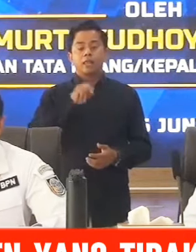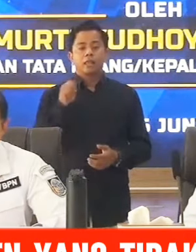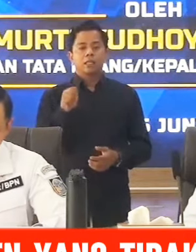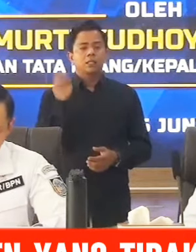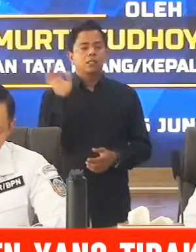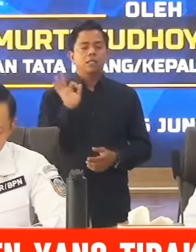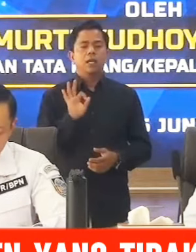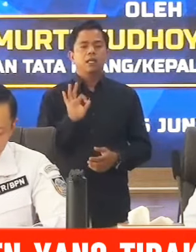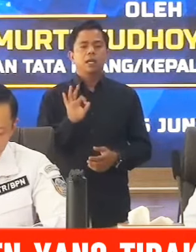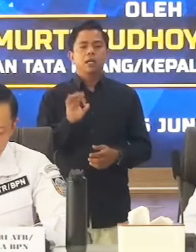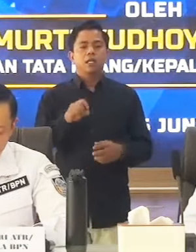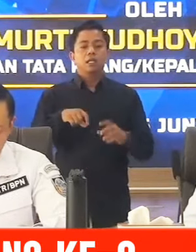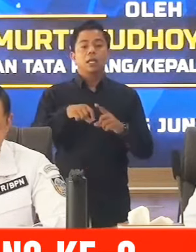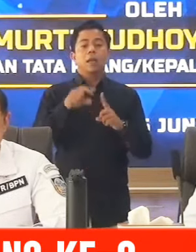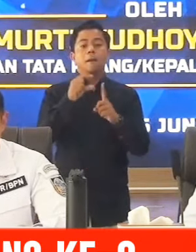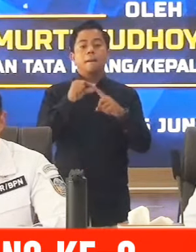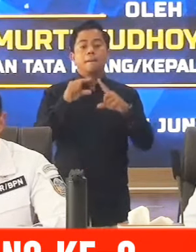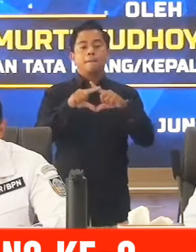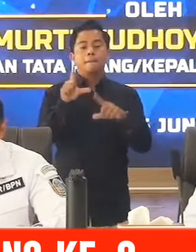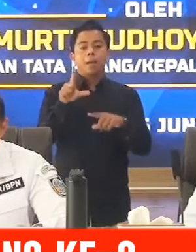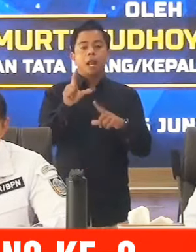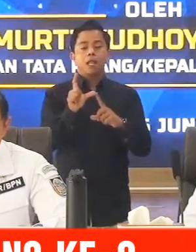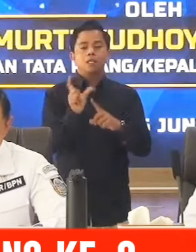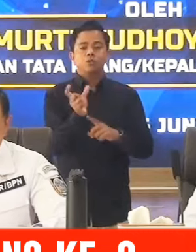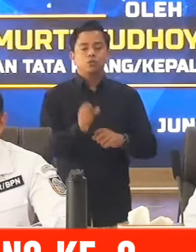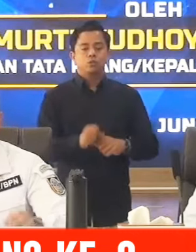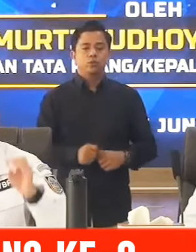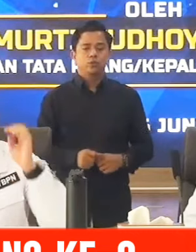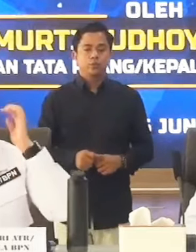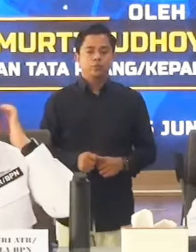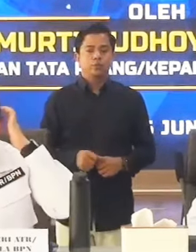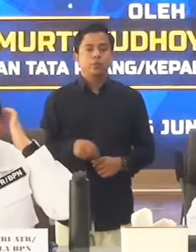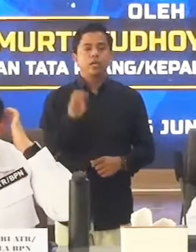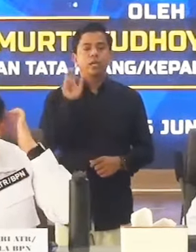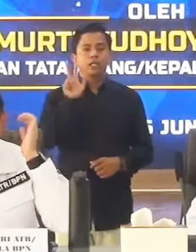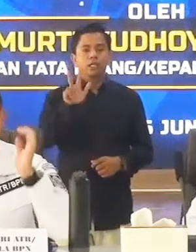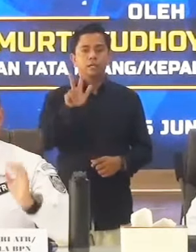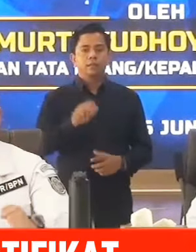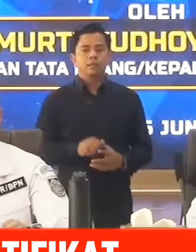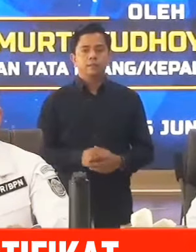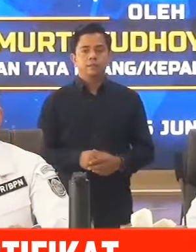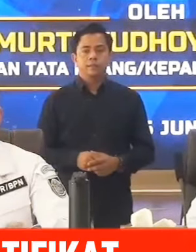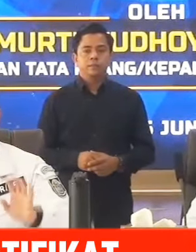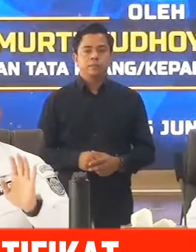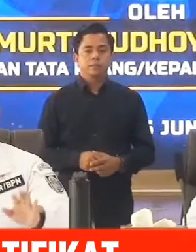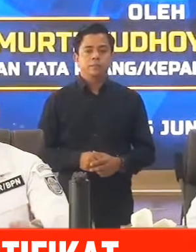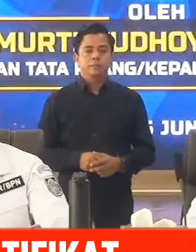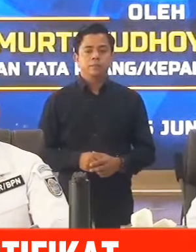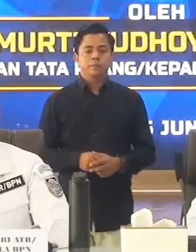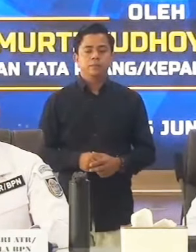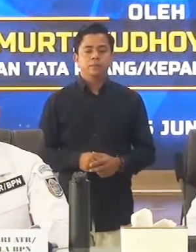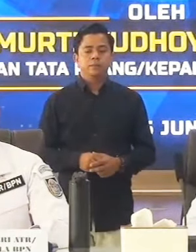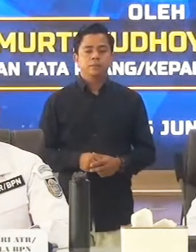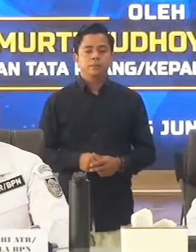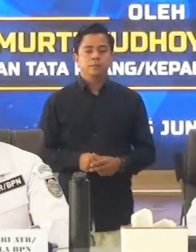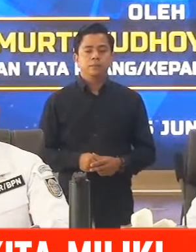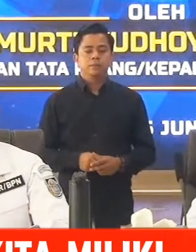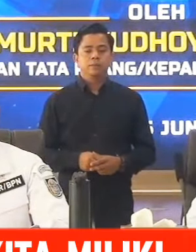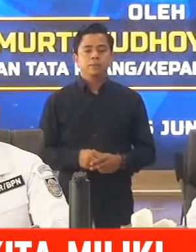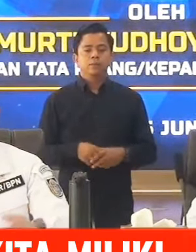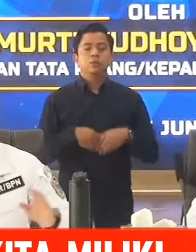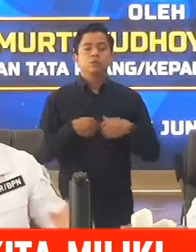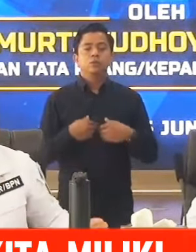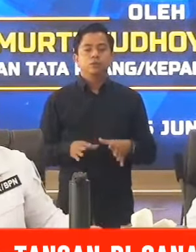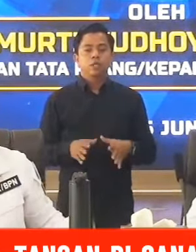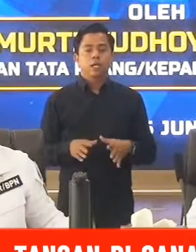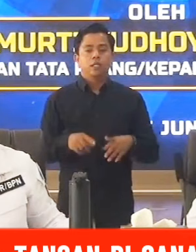penggandaan dokumen yang tidak diperbolehkan. Yang ketiga, sudah punya sertifikat tanah